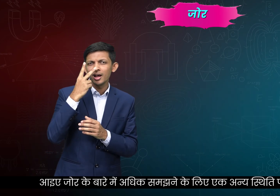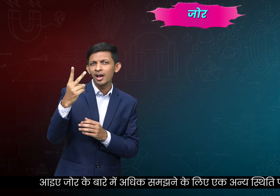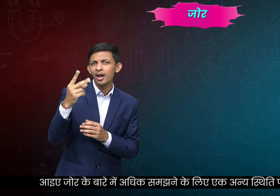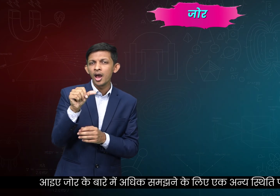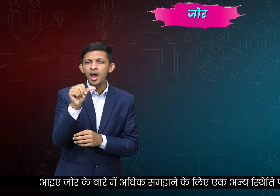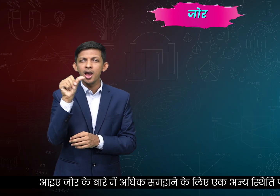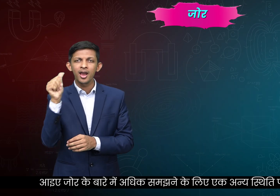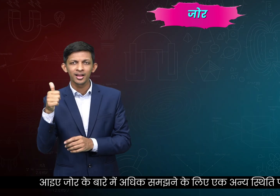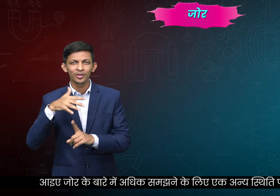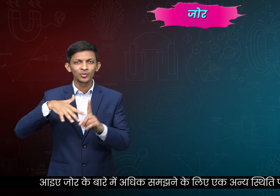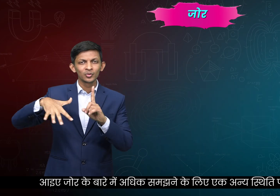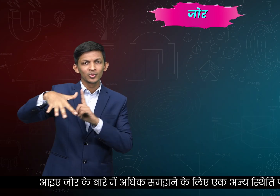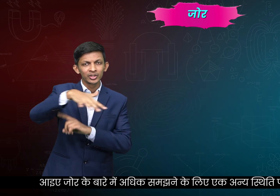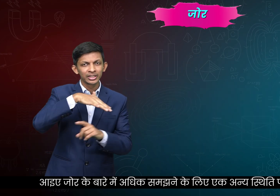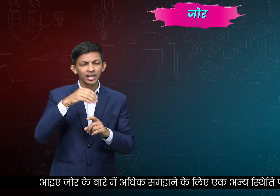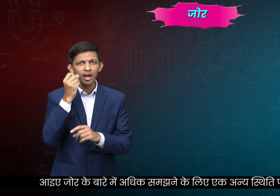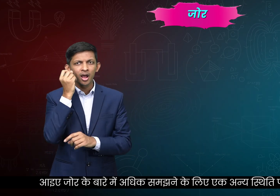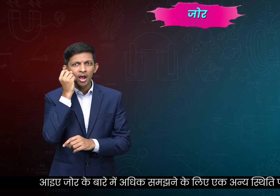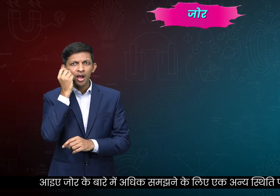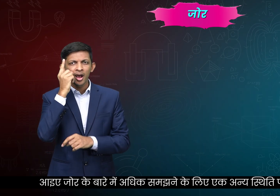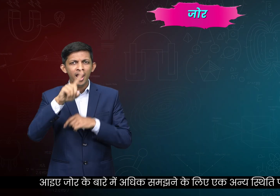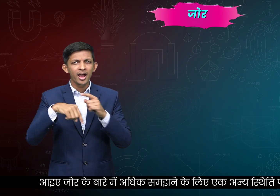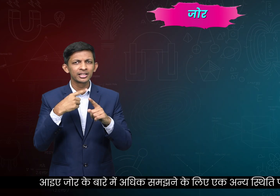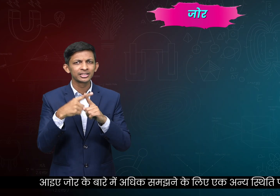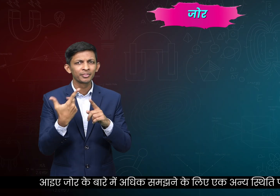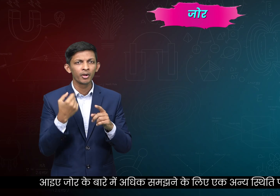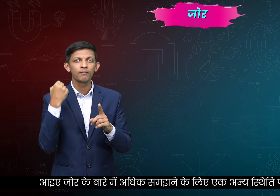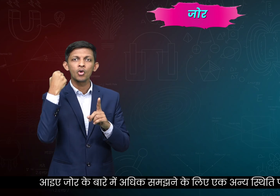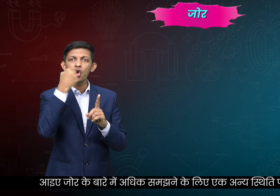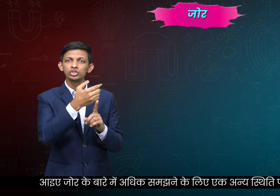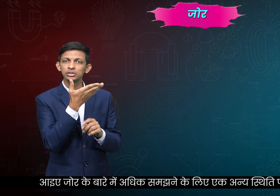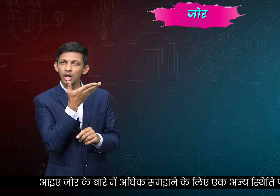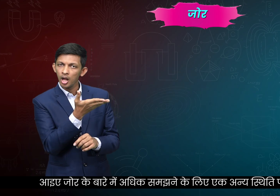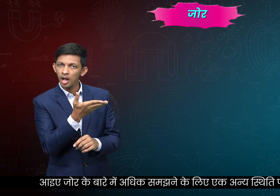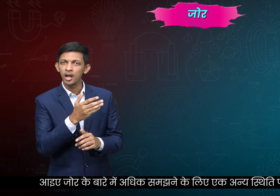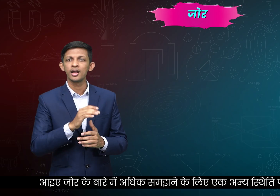बारे में अधिक समझने के लिए एक अन्य स्थिति पर नजर डालें।